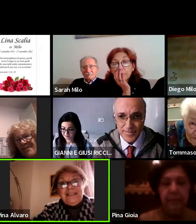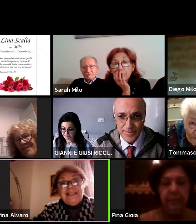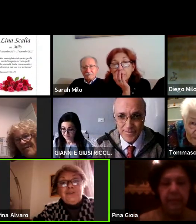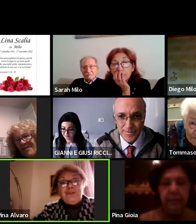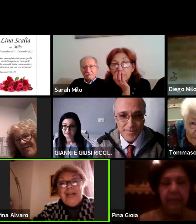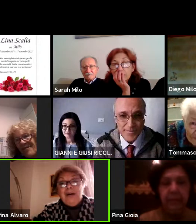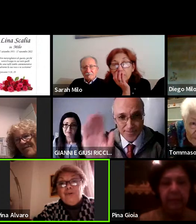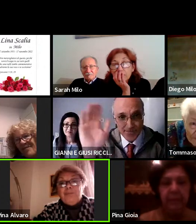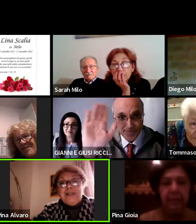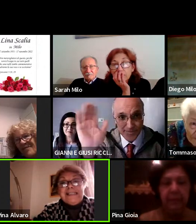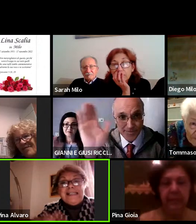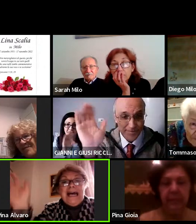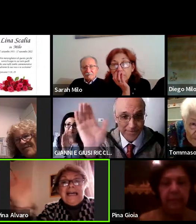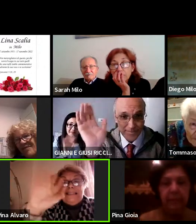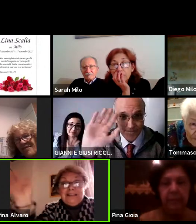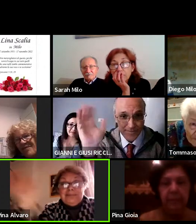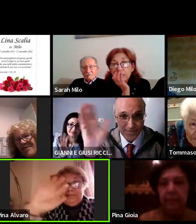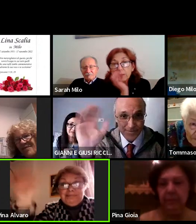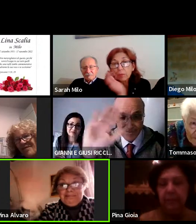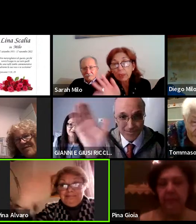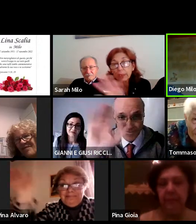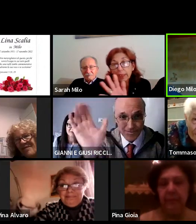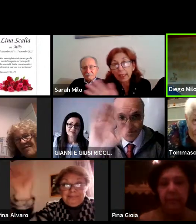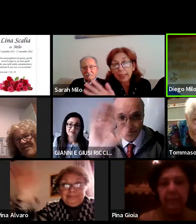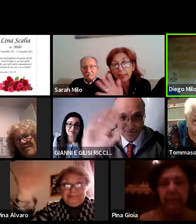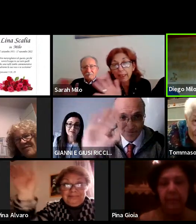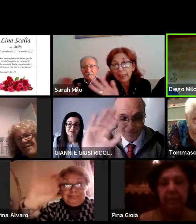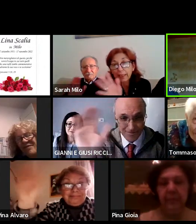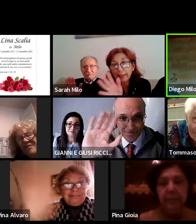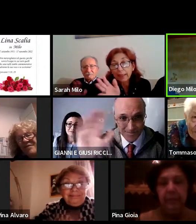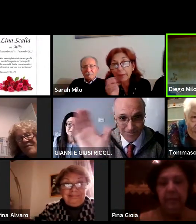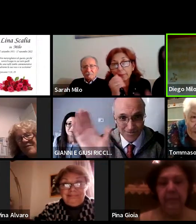Intanto vi auguro buona serata Grazie